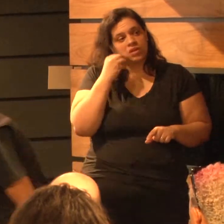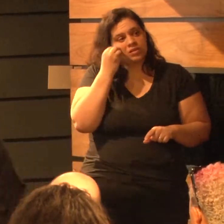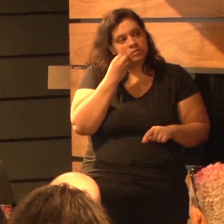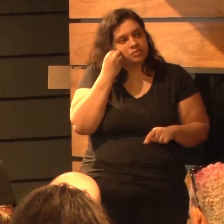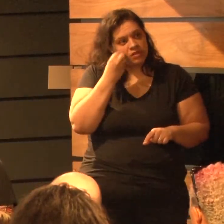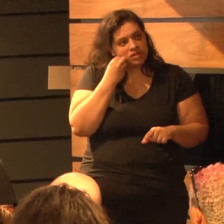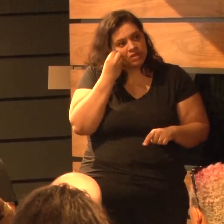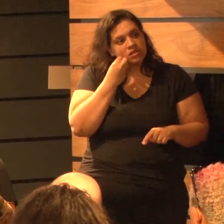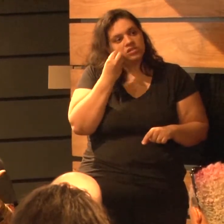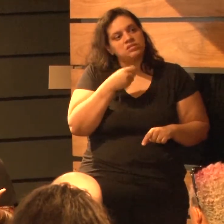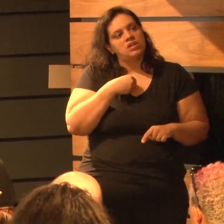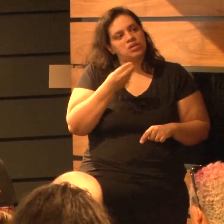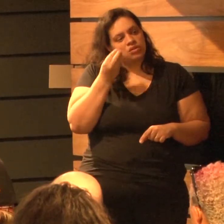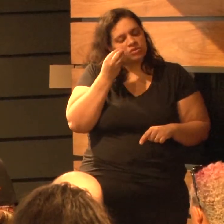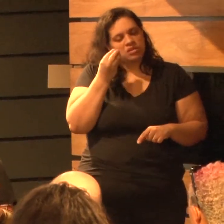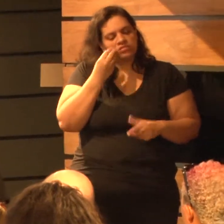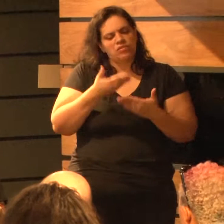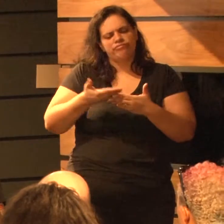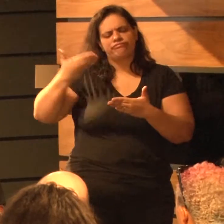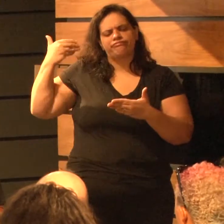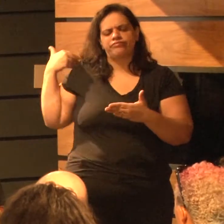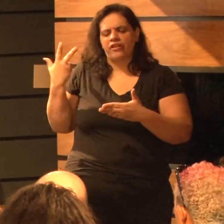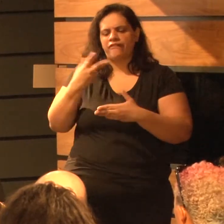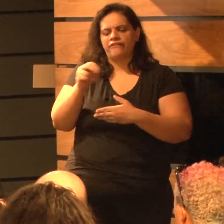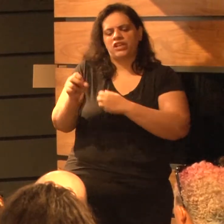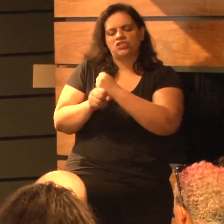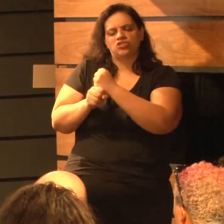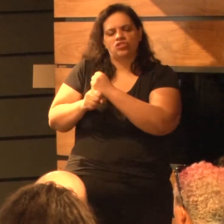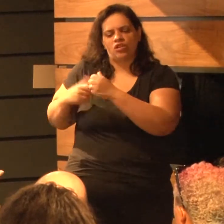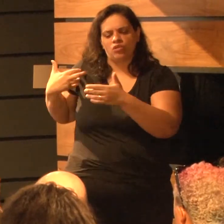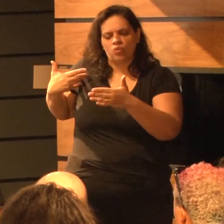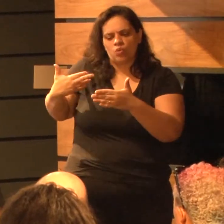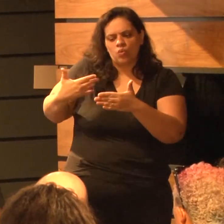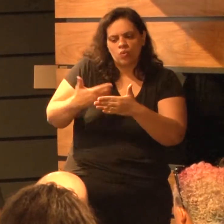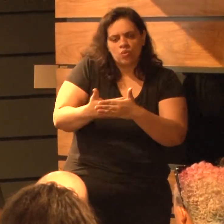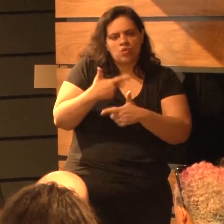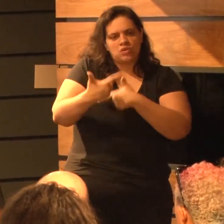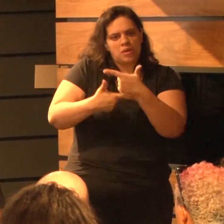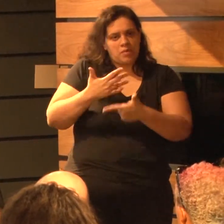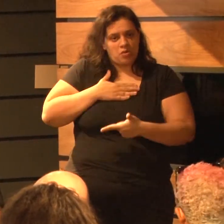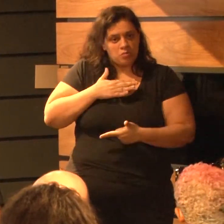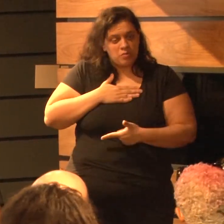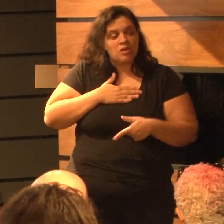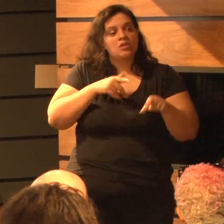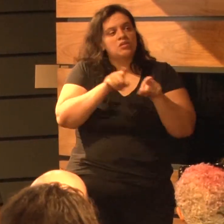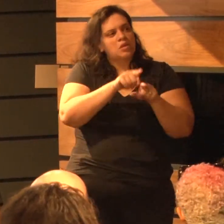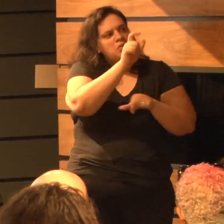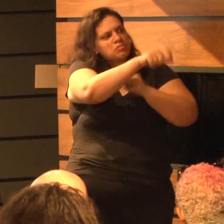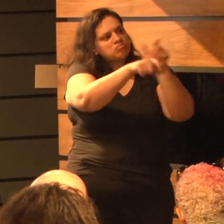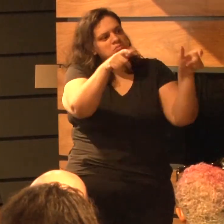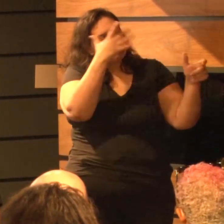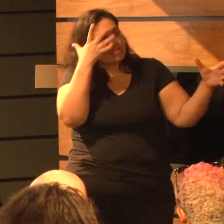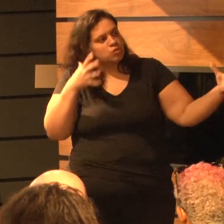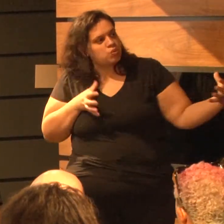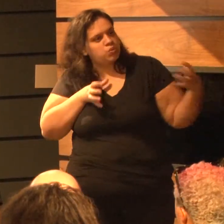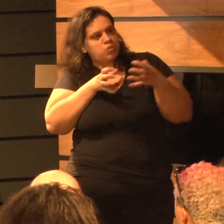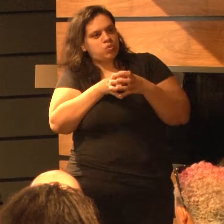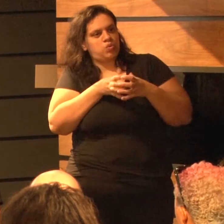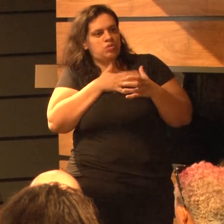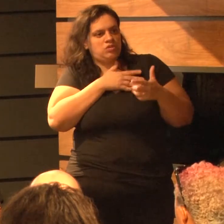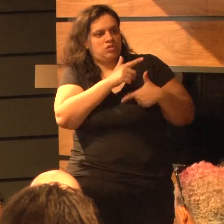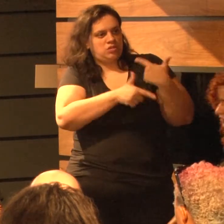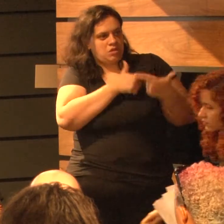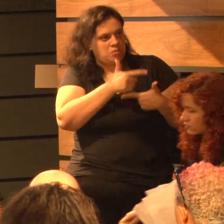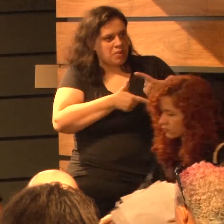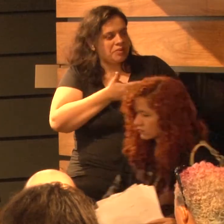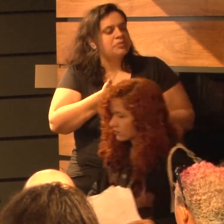tentei trazer de mais de 20 anos, não só a mim, mas com quem eu compartilho essas experiências.